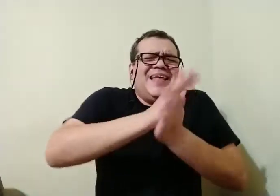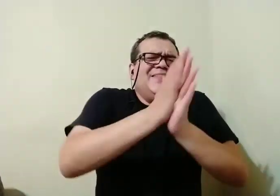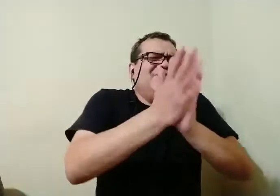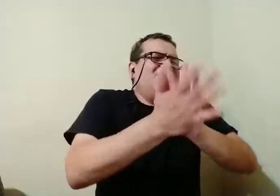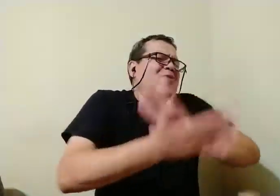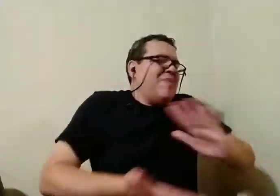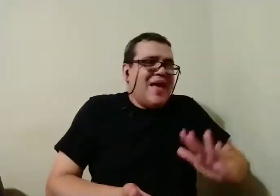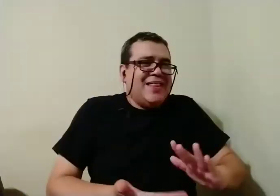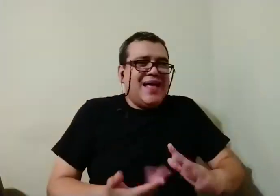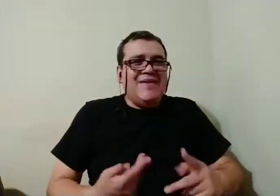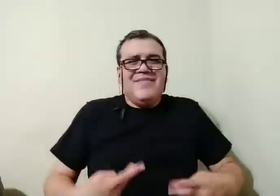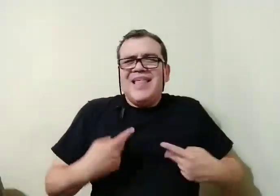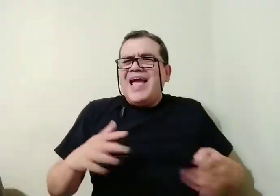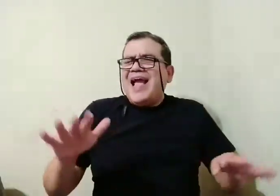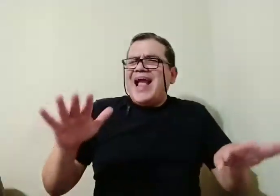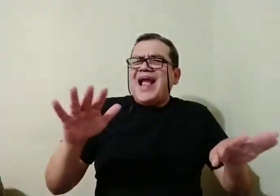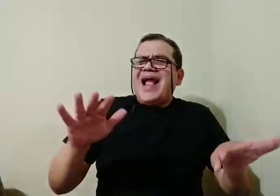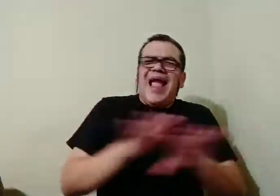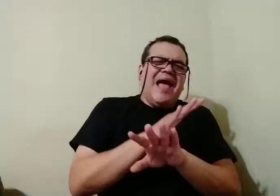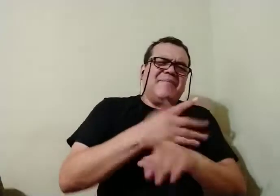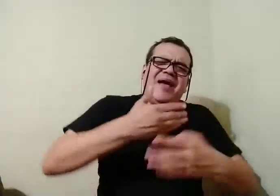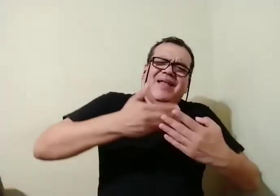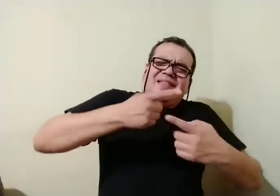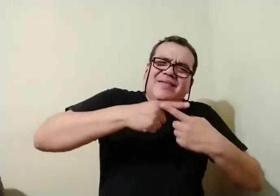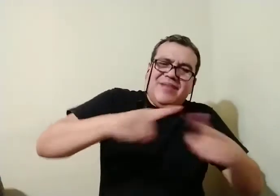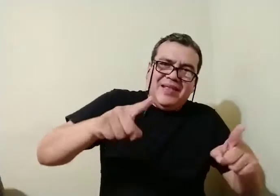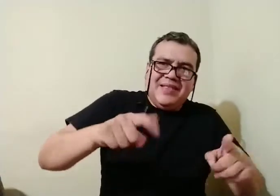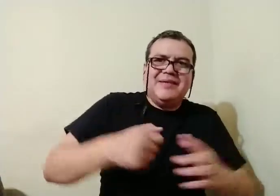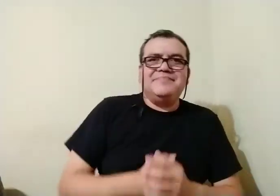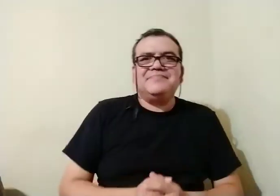Lee Hechos 16:11